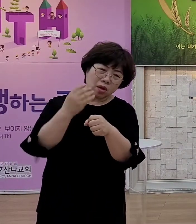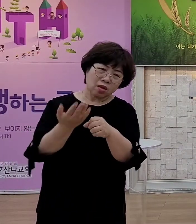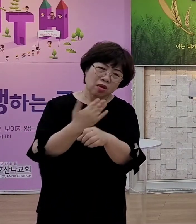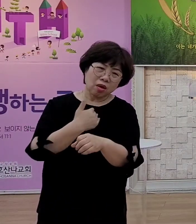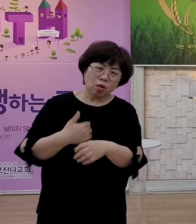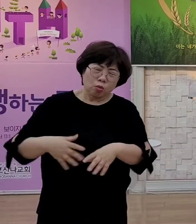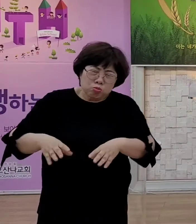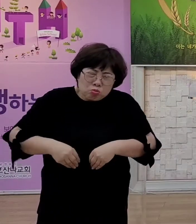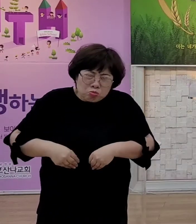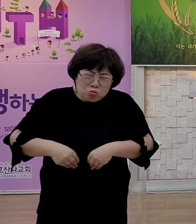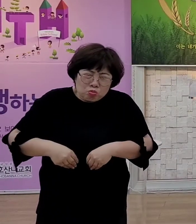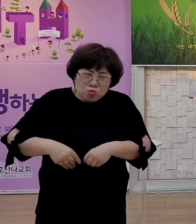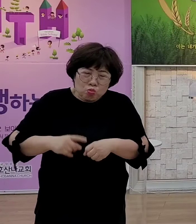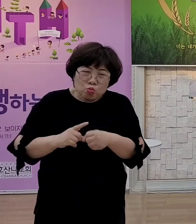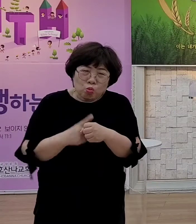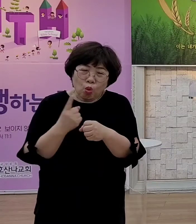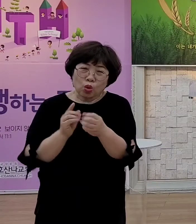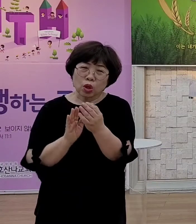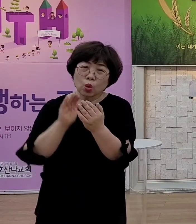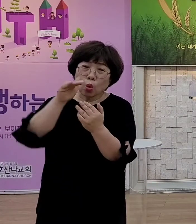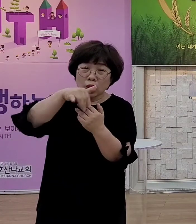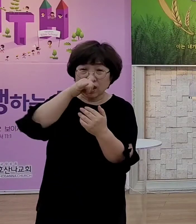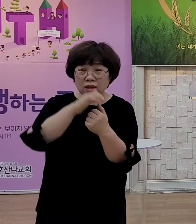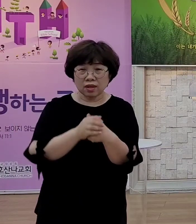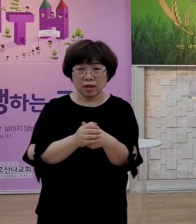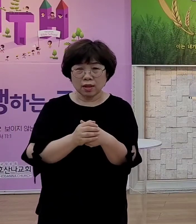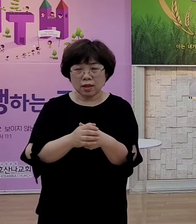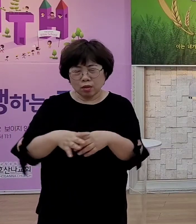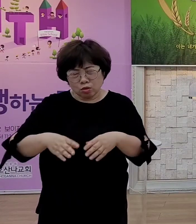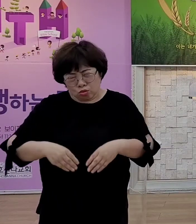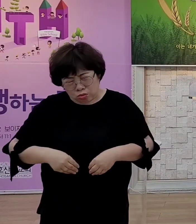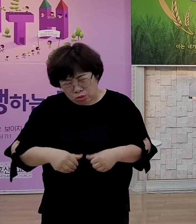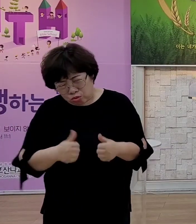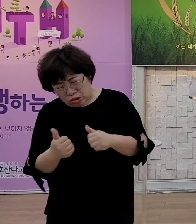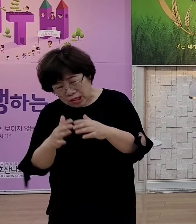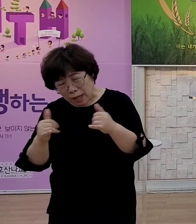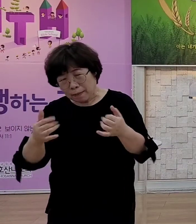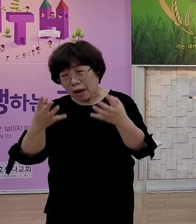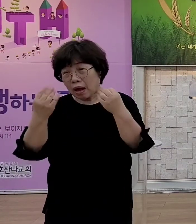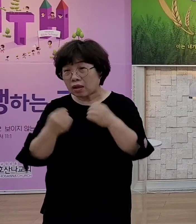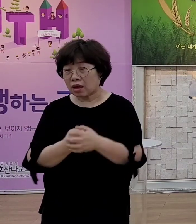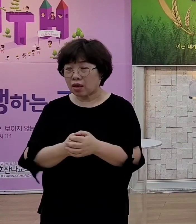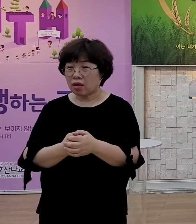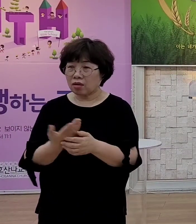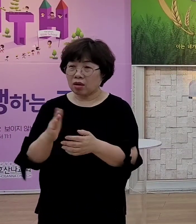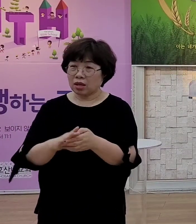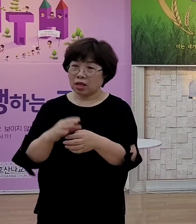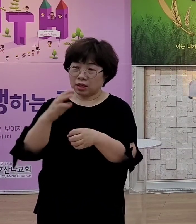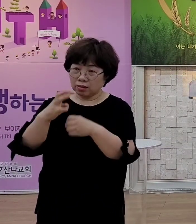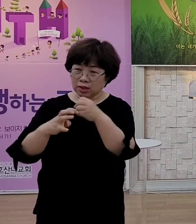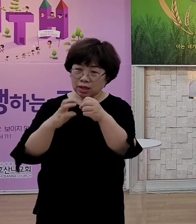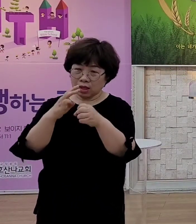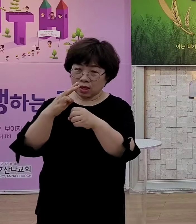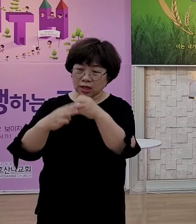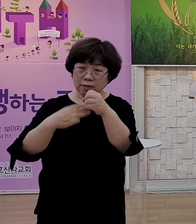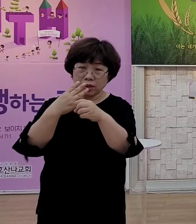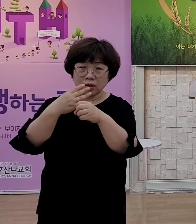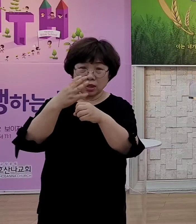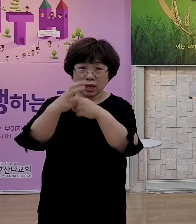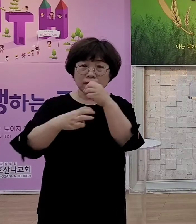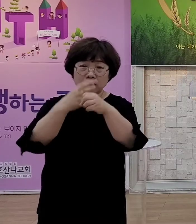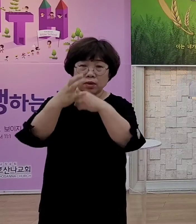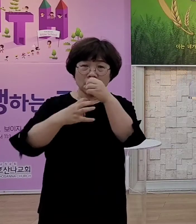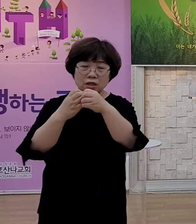우리나라에. 그래서 밥을 못 먹고 사는 사람들이 얼마나 많았습니까? 근데 그거 한번 넘어가 보려고